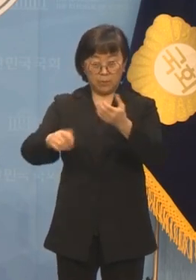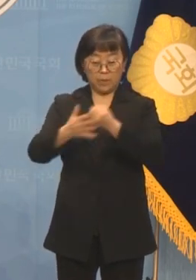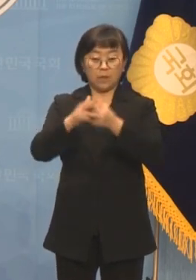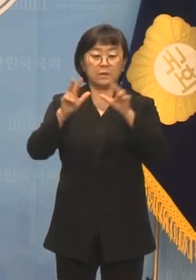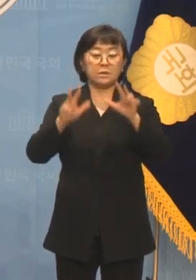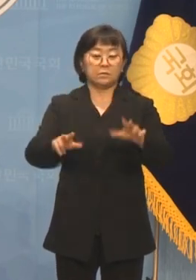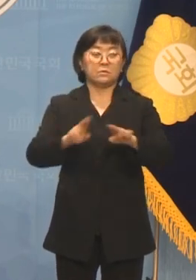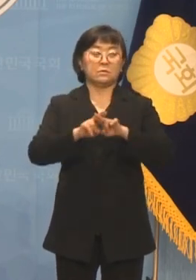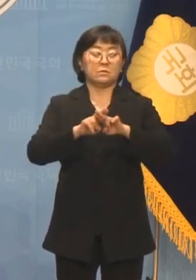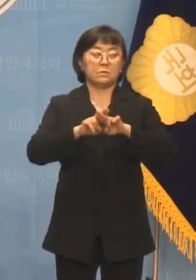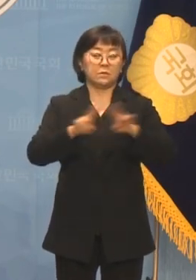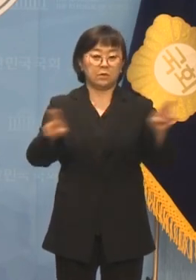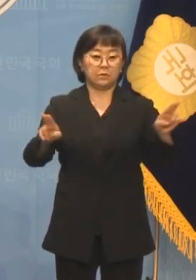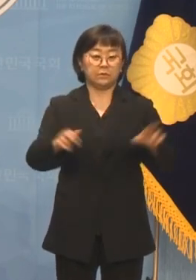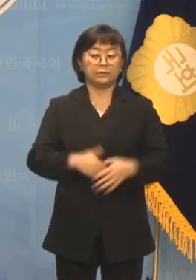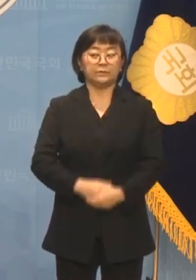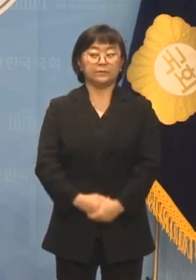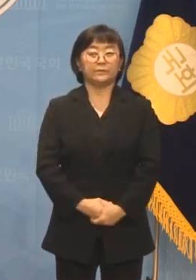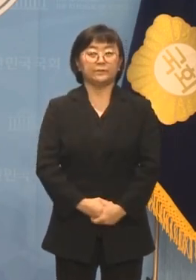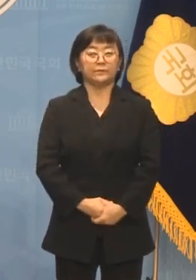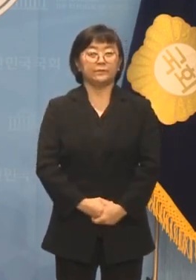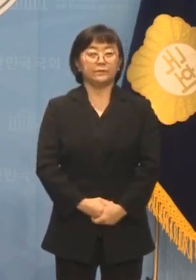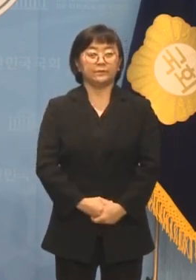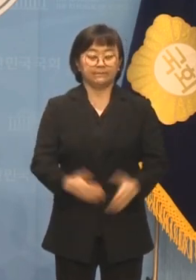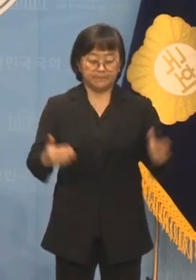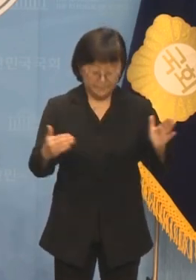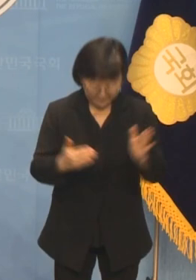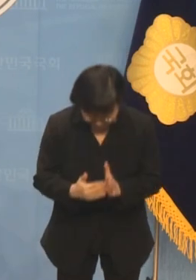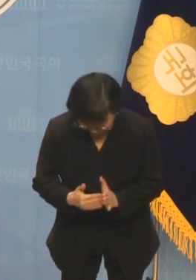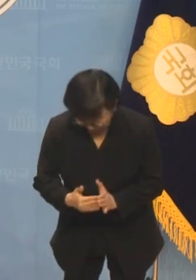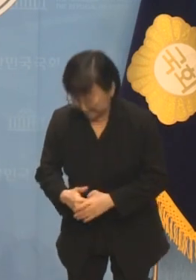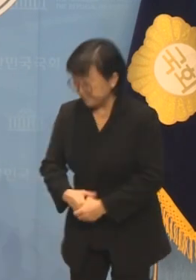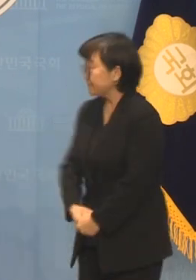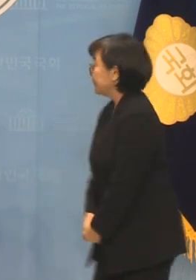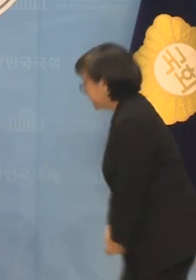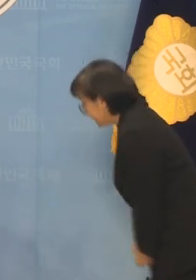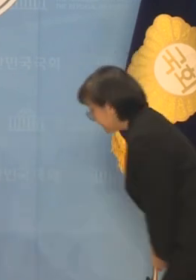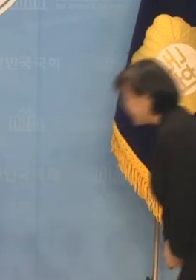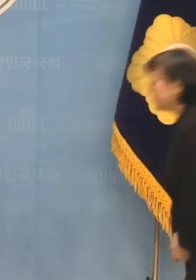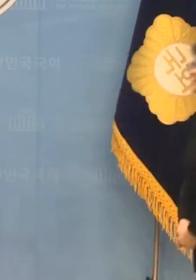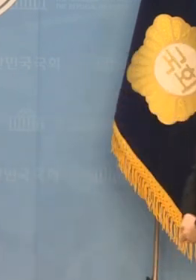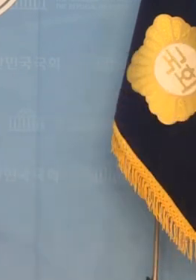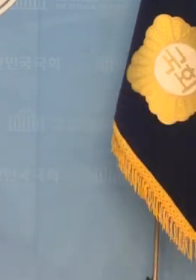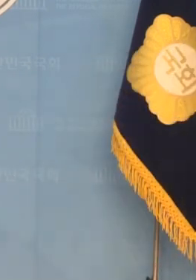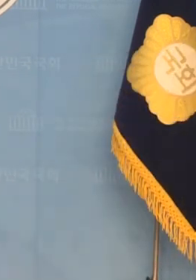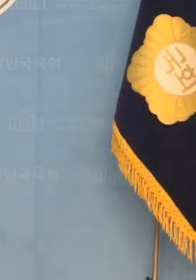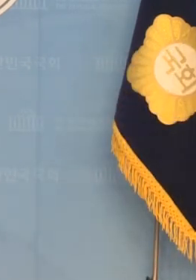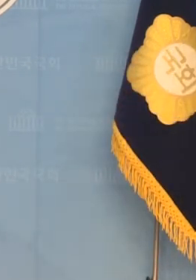지금 당장 철회하십시오. 이상입니다. 수고하셨습니다.